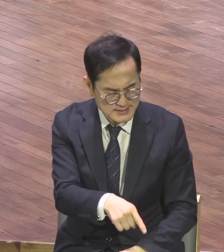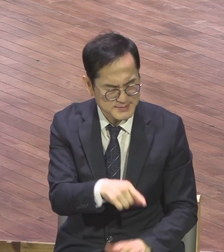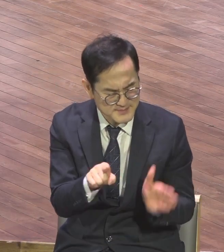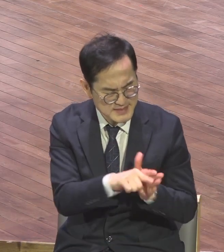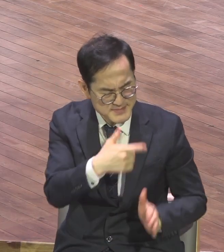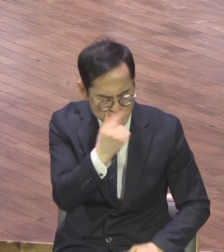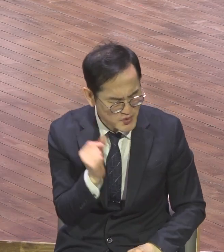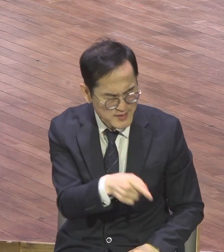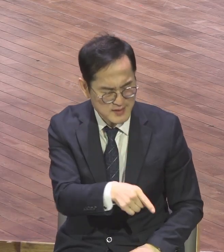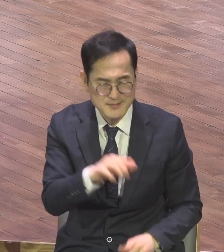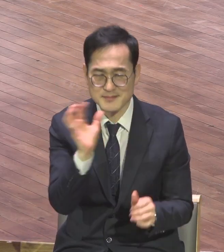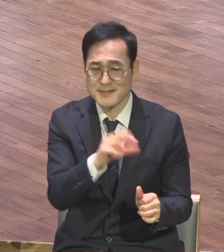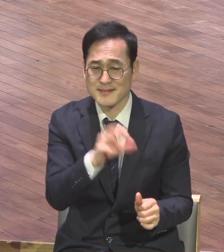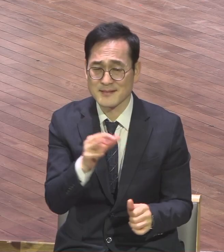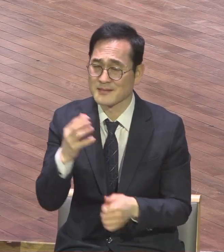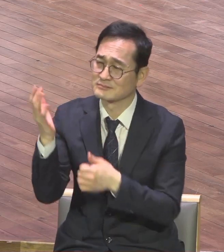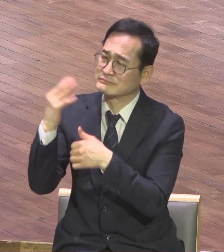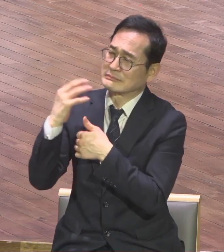들었어요. 실수도 많이 했어요.